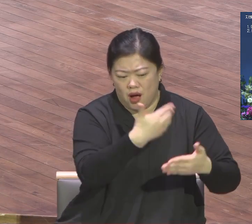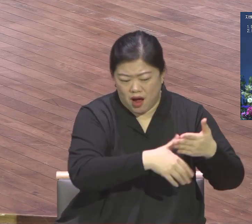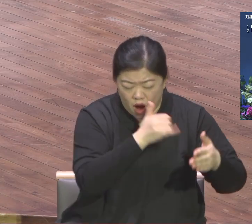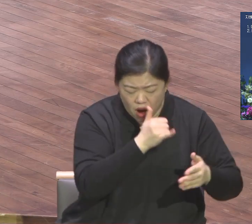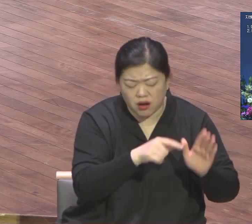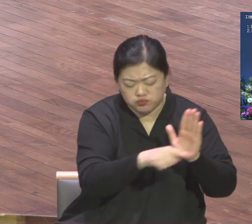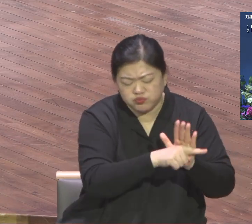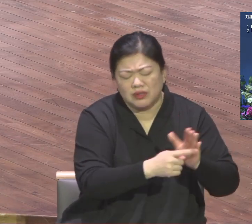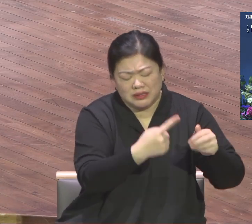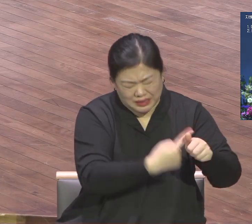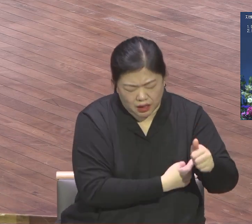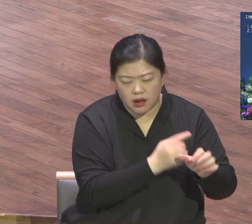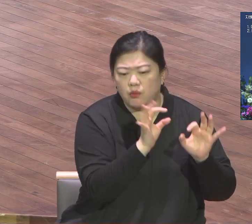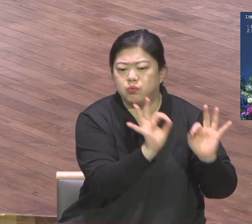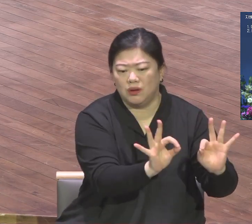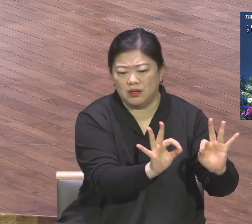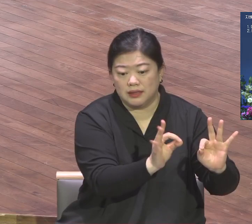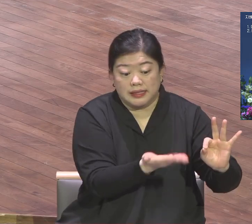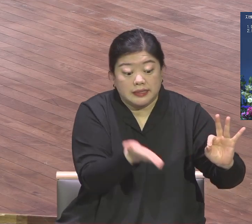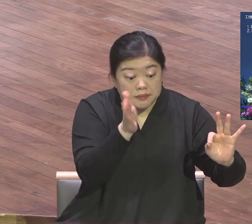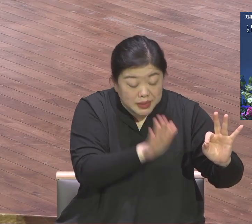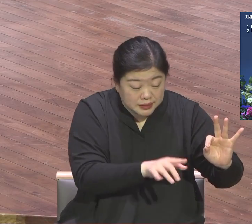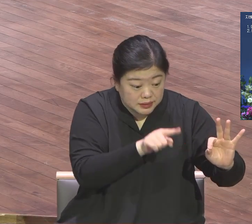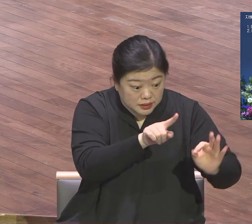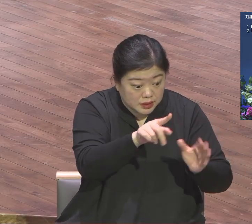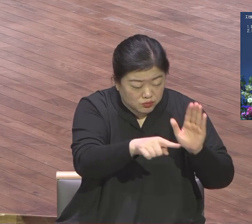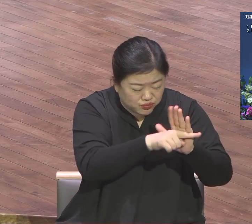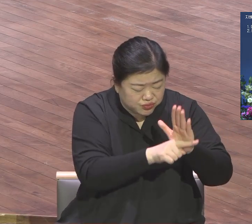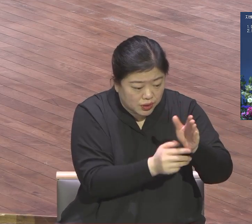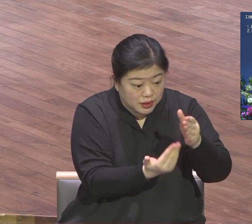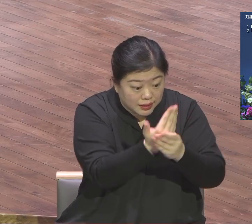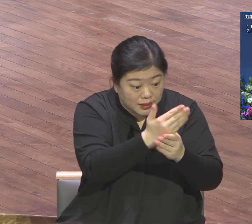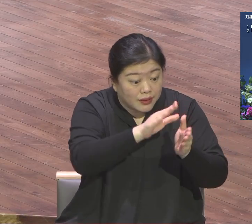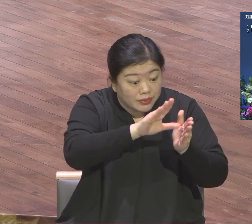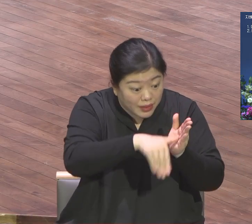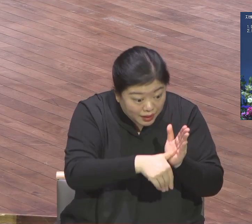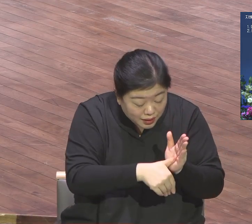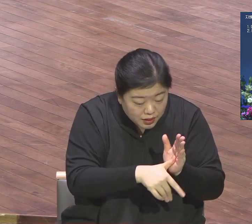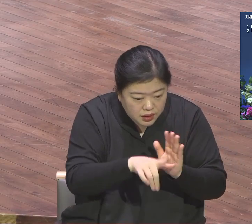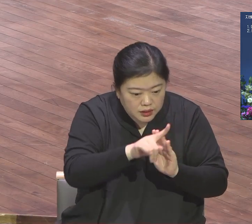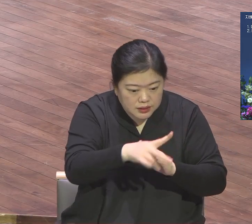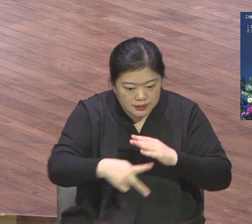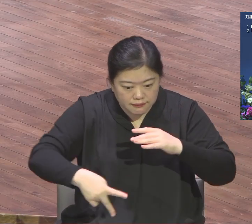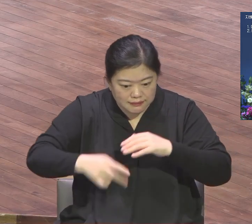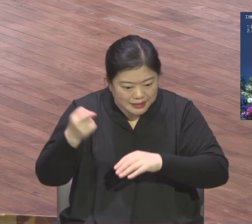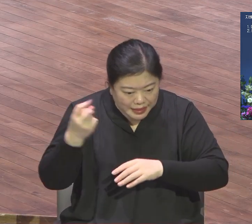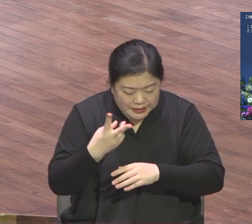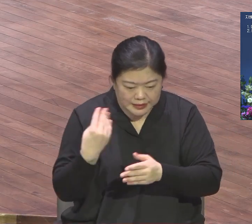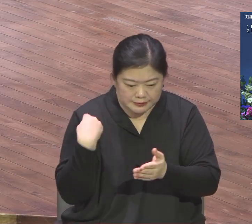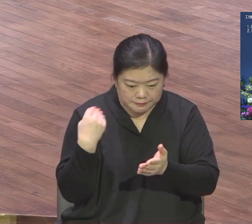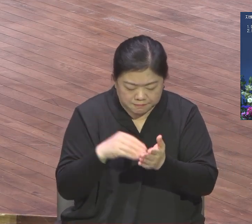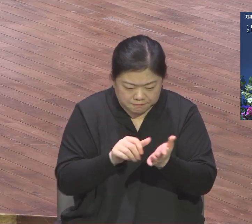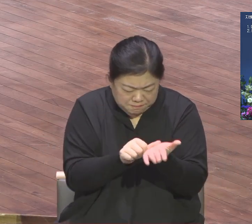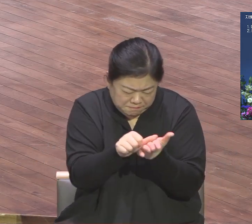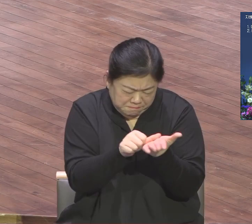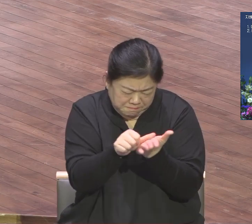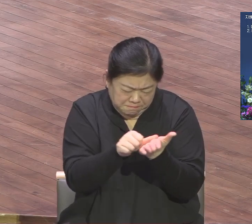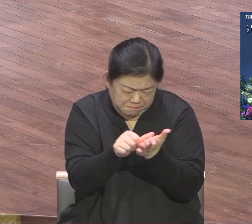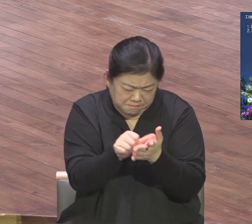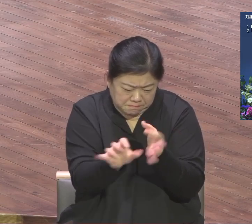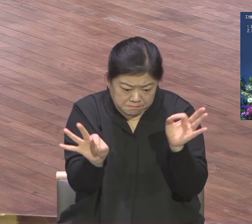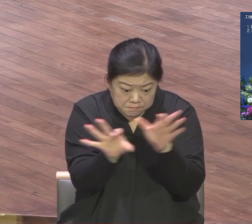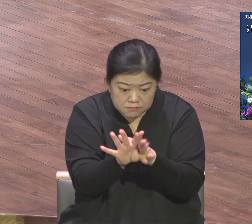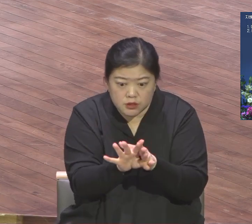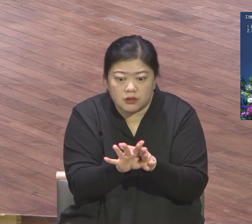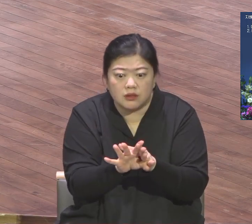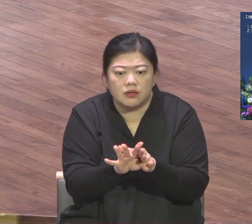것은 하나님의 마음에 맞지 않는 거는 지나가는 거예요.